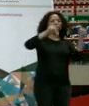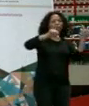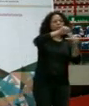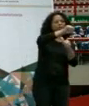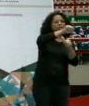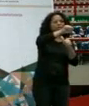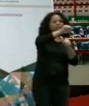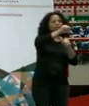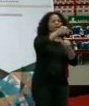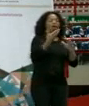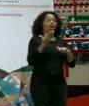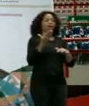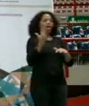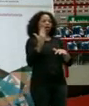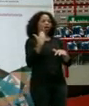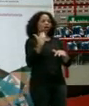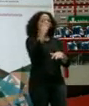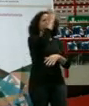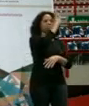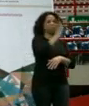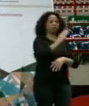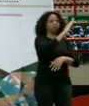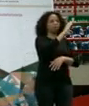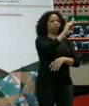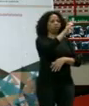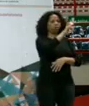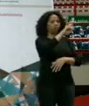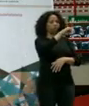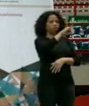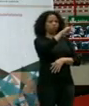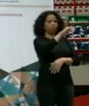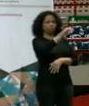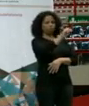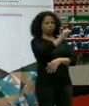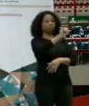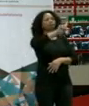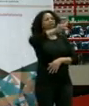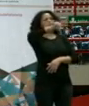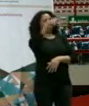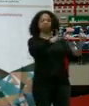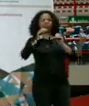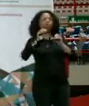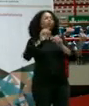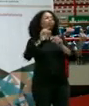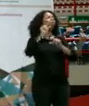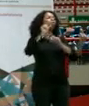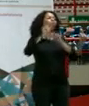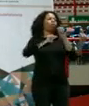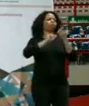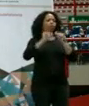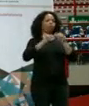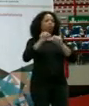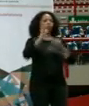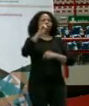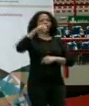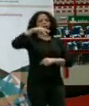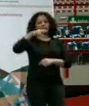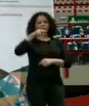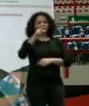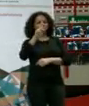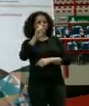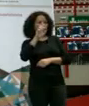e começar a trabalhar, então, o processo do império. A nossa aula se encontra, então, as nossas questões a partir